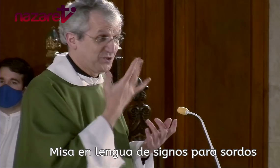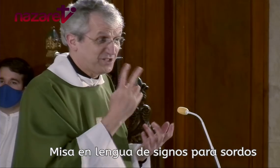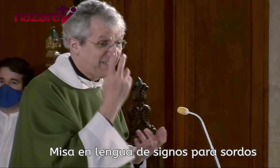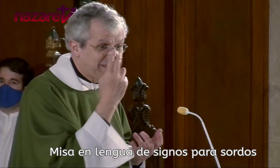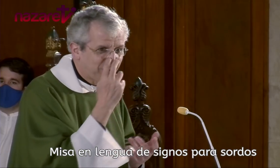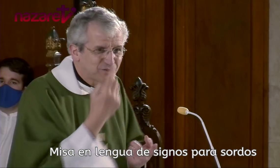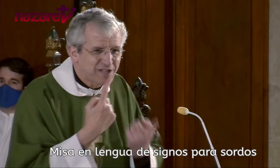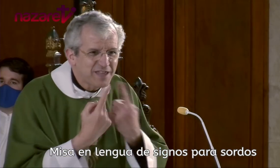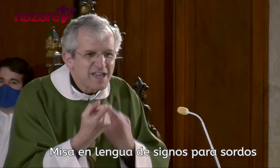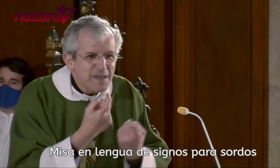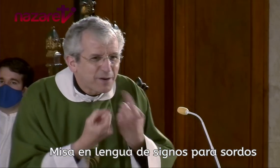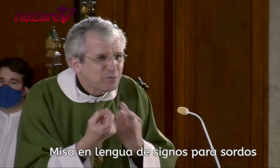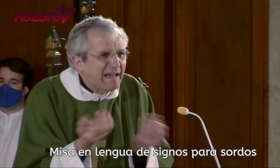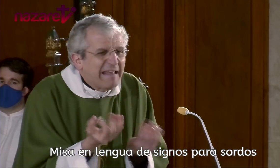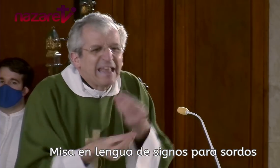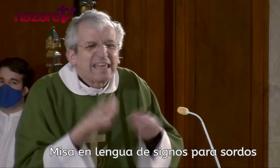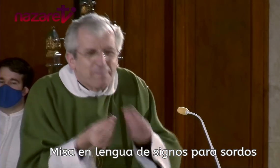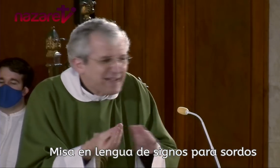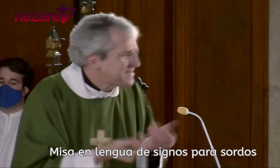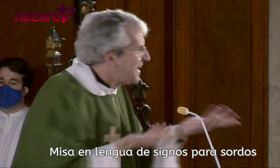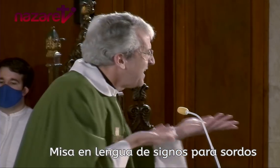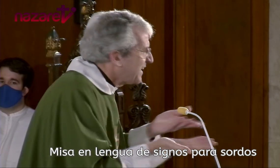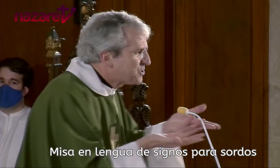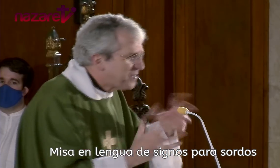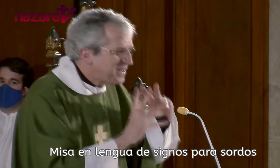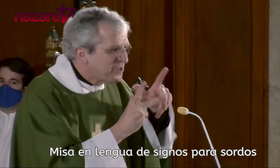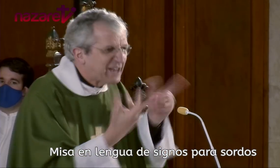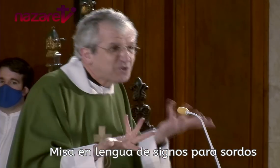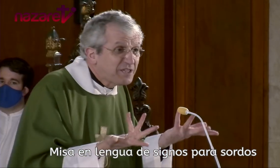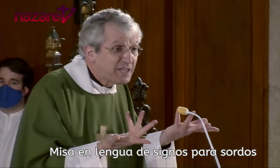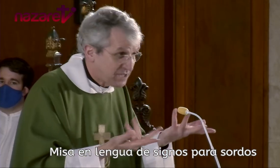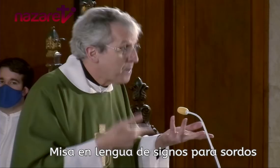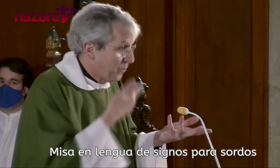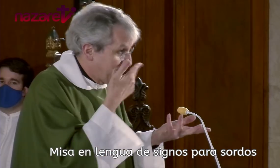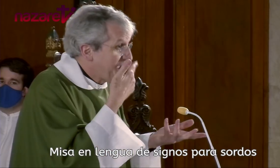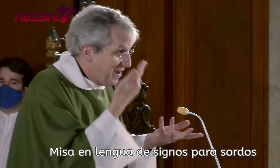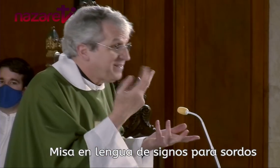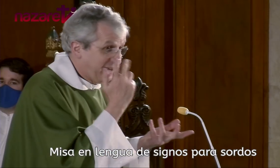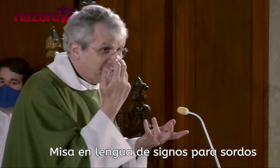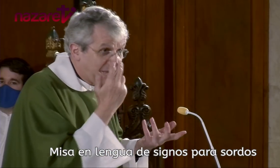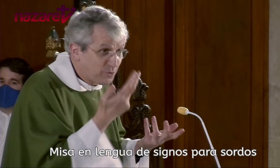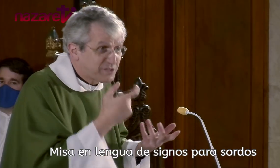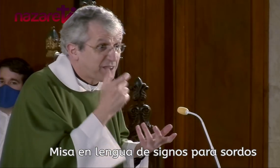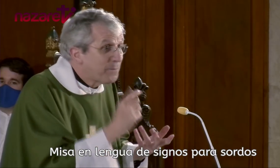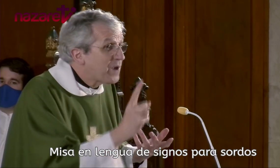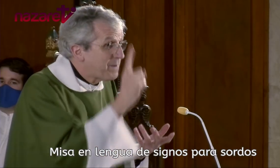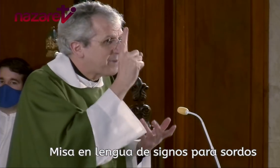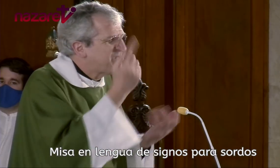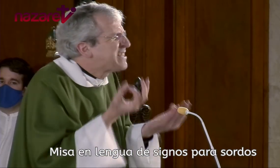es fácil tener curiosidad y preguntar qué pasa, qué ha sucedido, las noticias. Pues el interés y la curiosidad por la palabra de Dios.